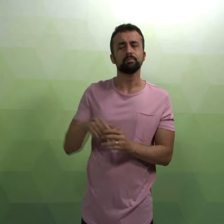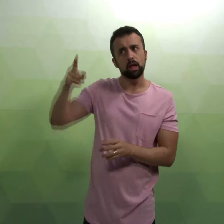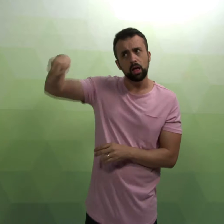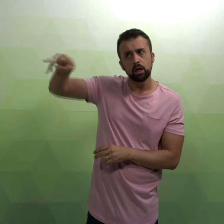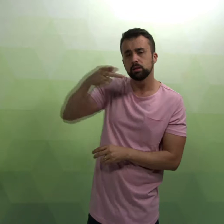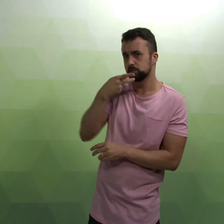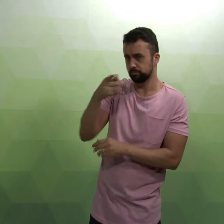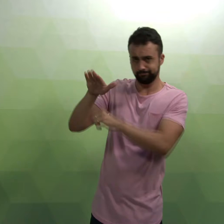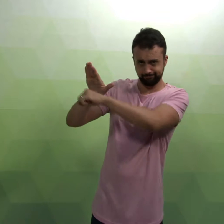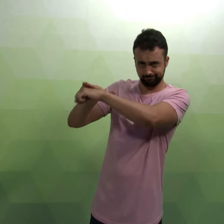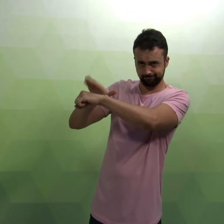da interlíngua.